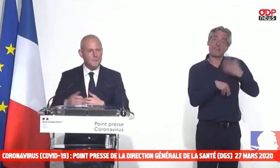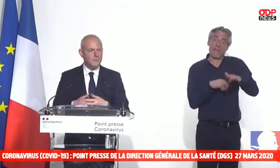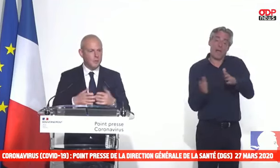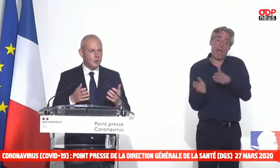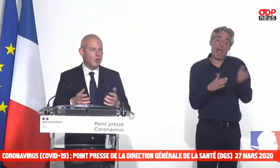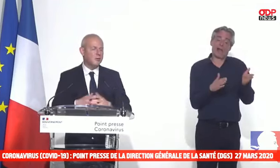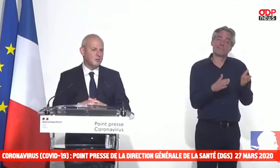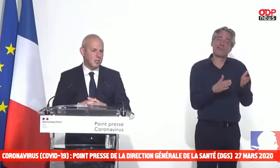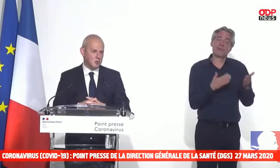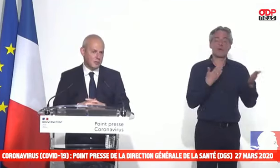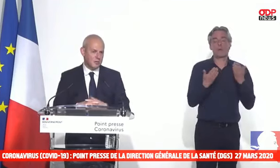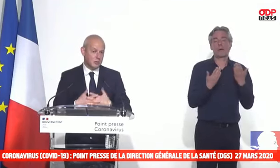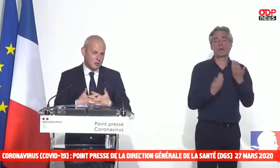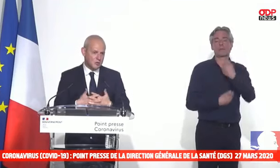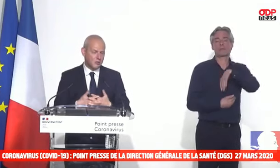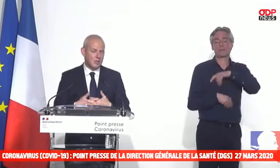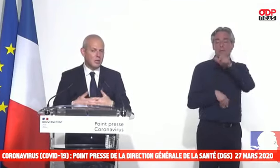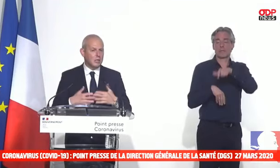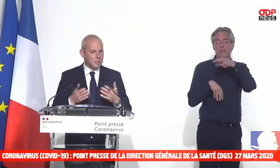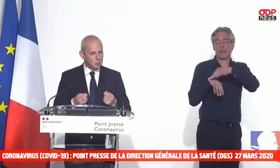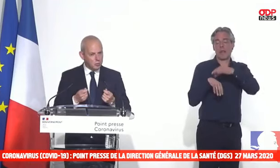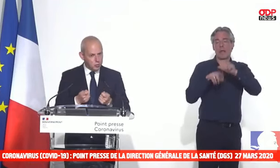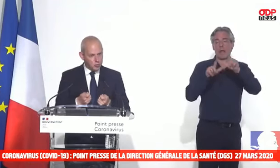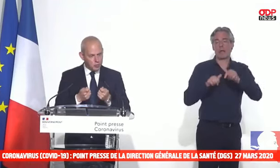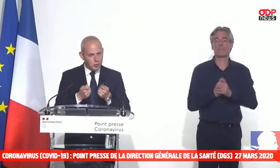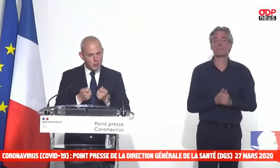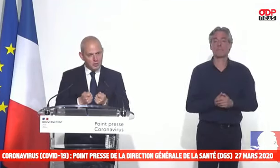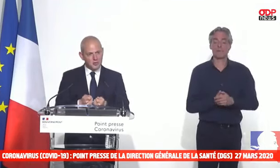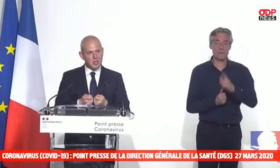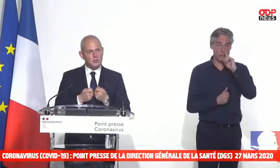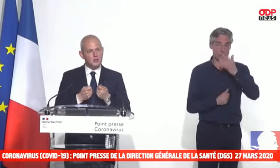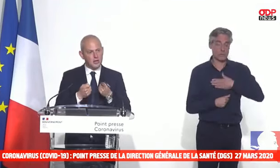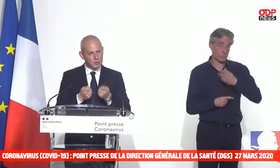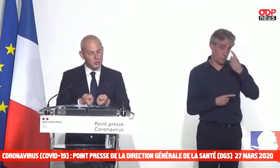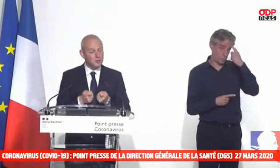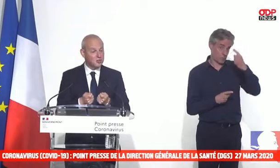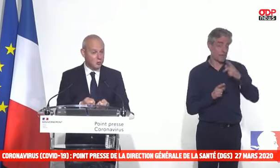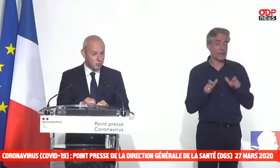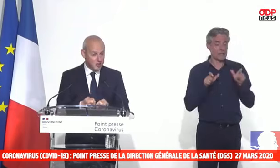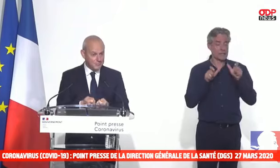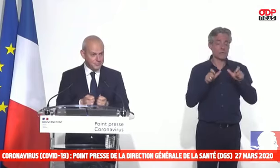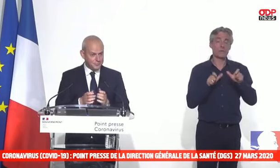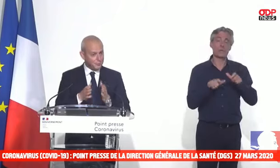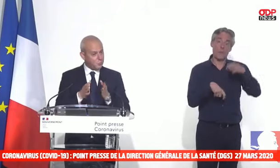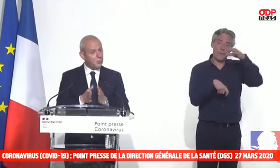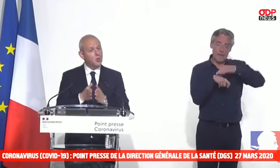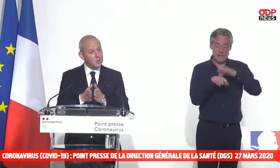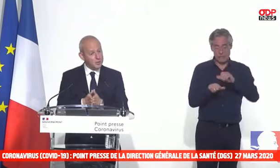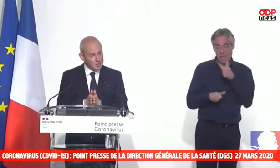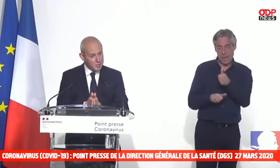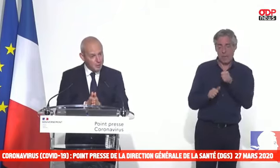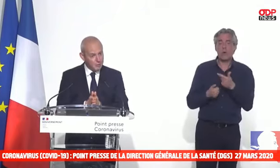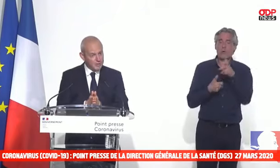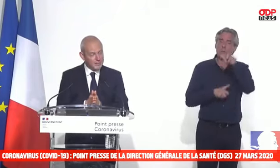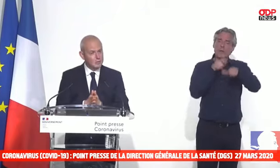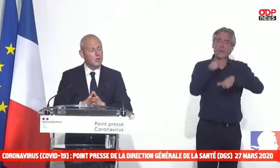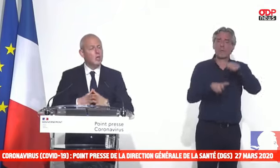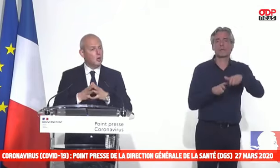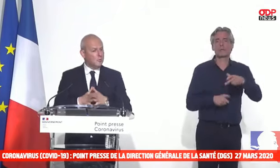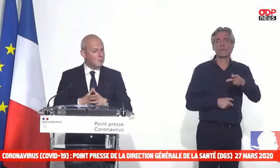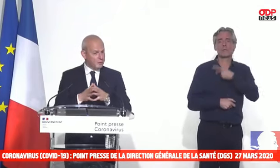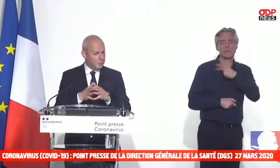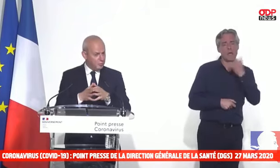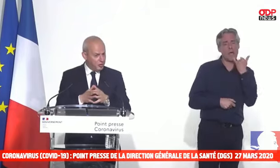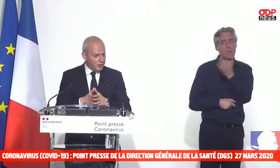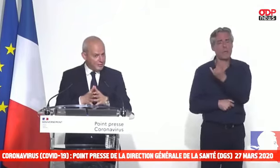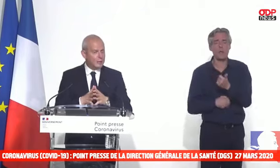tard, dans la prise en charge du patient quand ils surviennent. Et donc je pense que l'essentiel, ce sera la surveillance syndromique. Combien de personnes appellent leur médecin? Combien